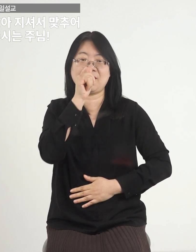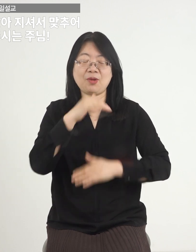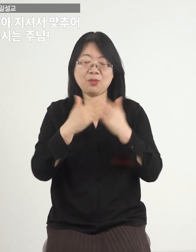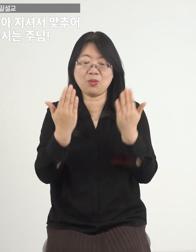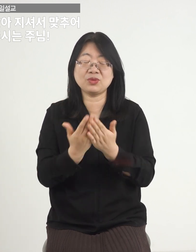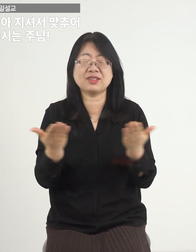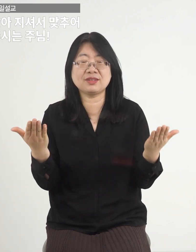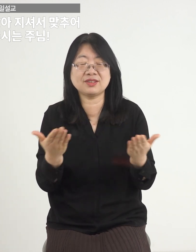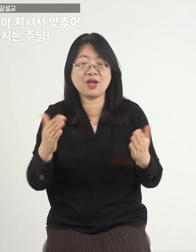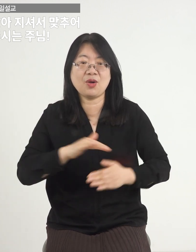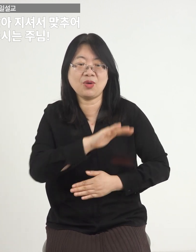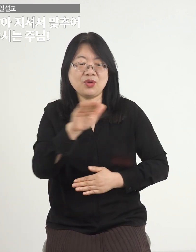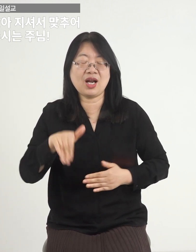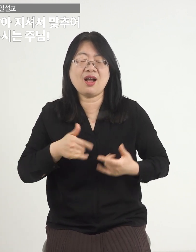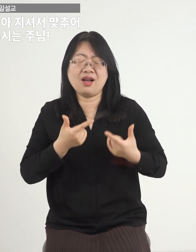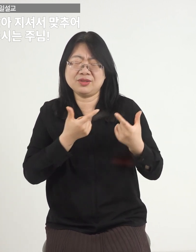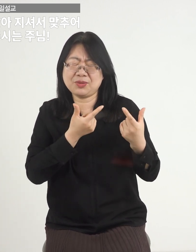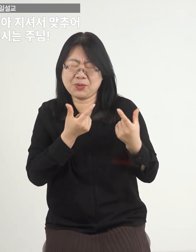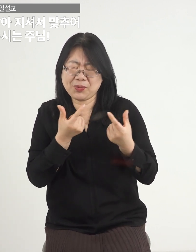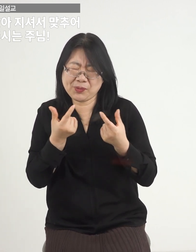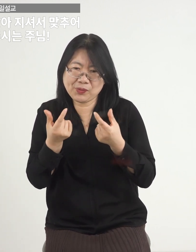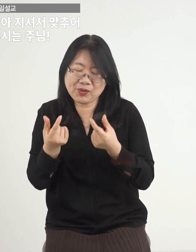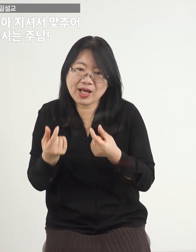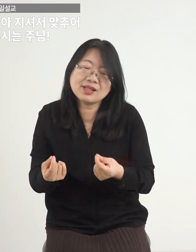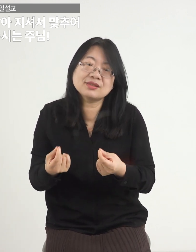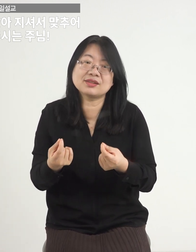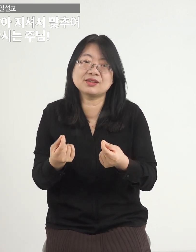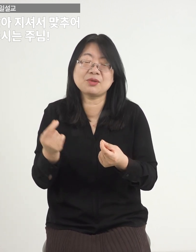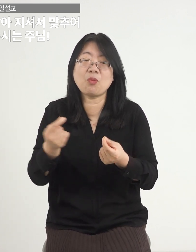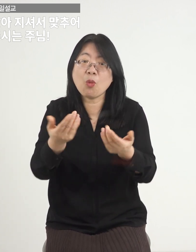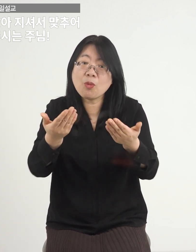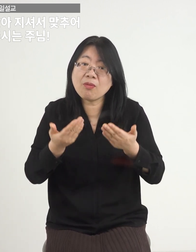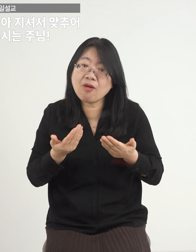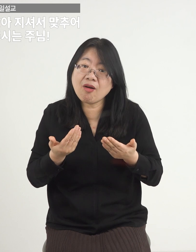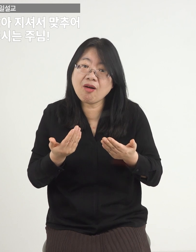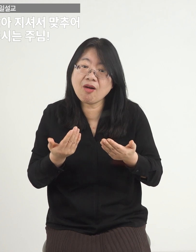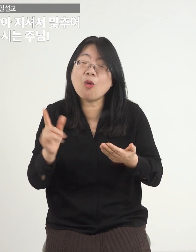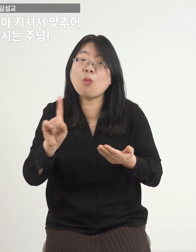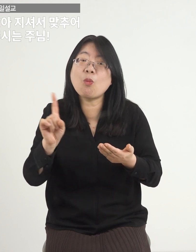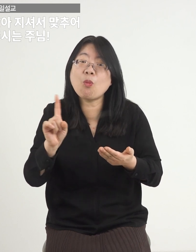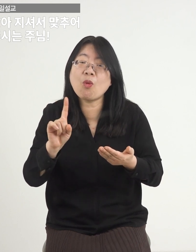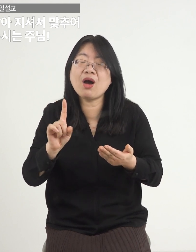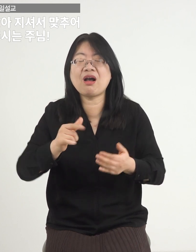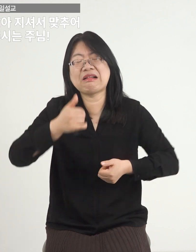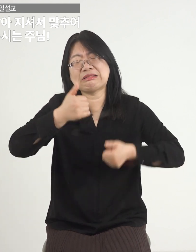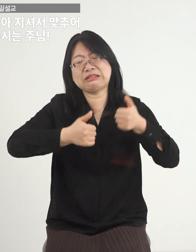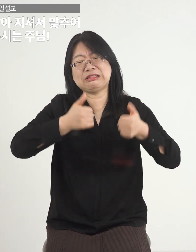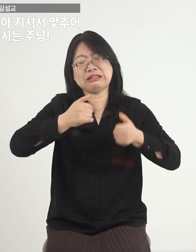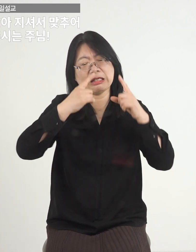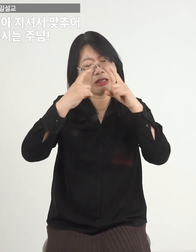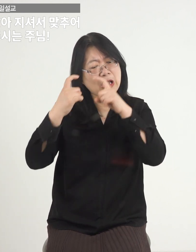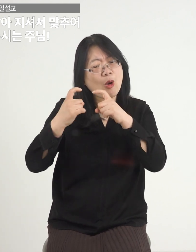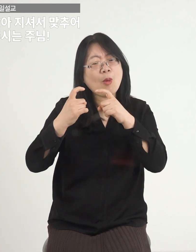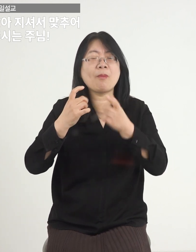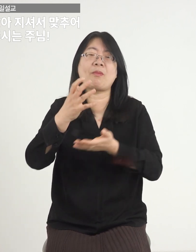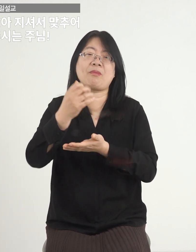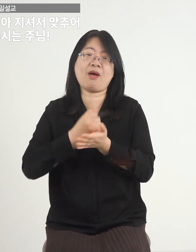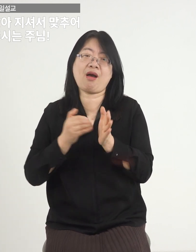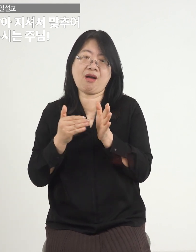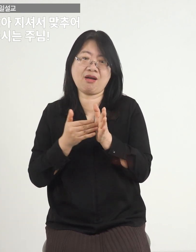모든 일에 우리와 똑같이 뭘 받으신 이로되, 시험을 받으신